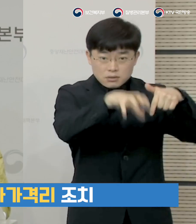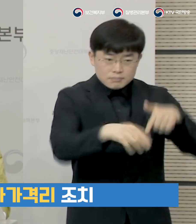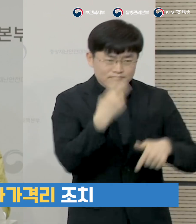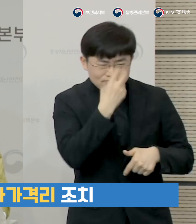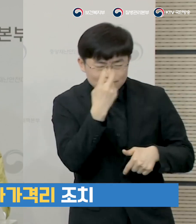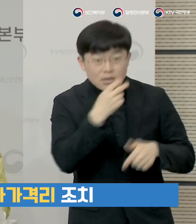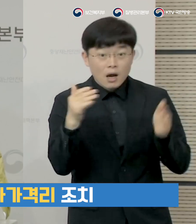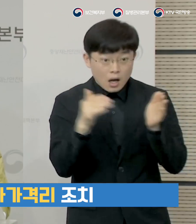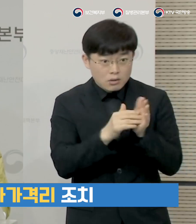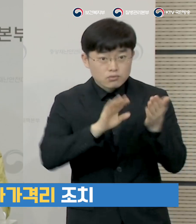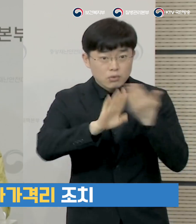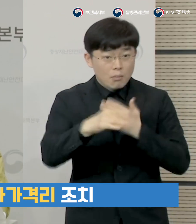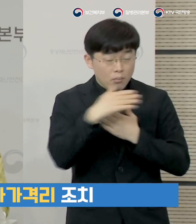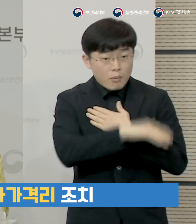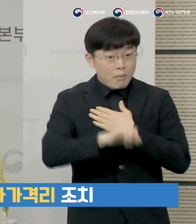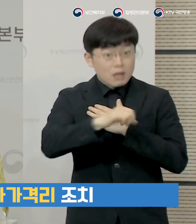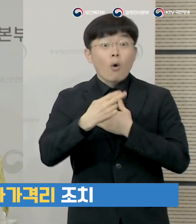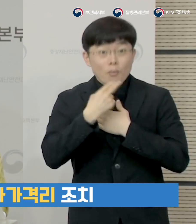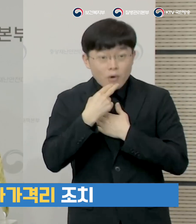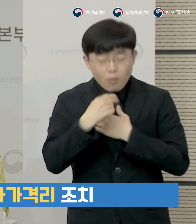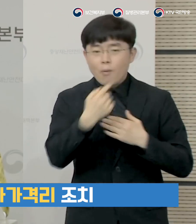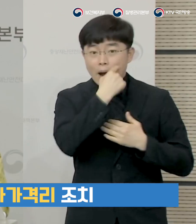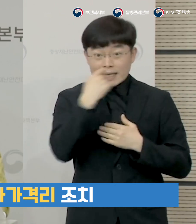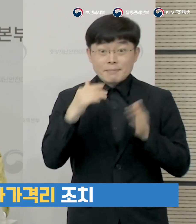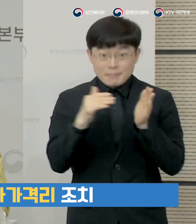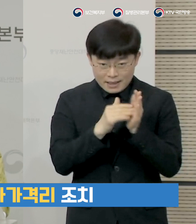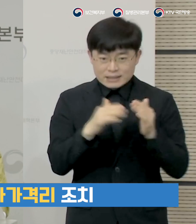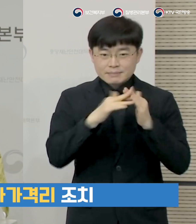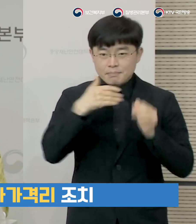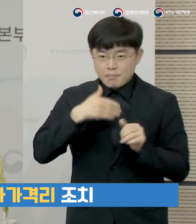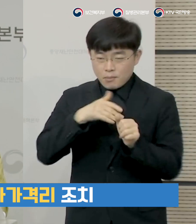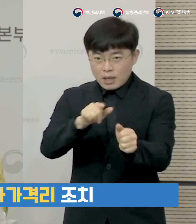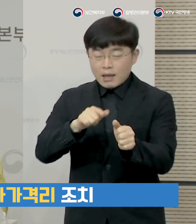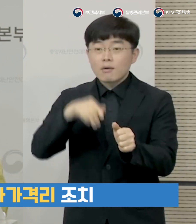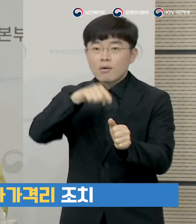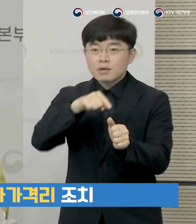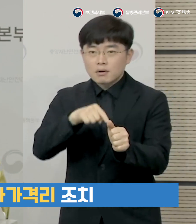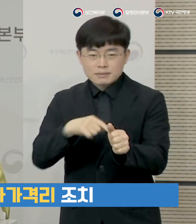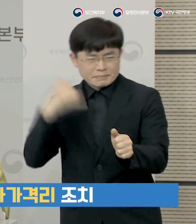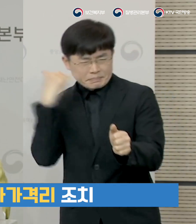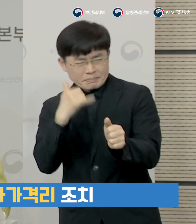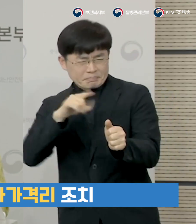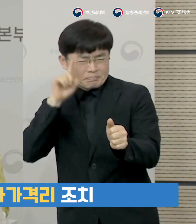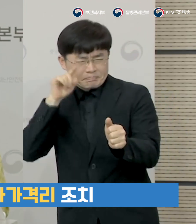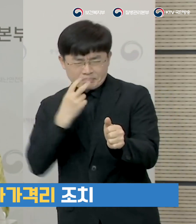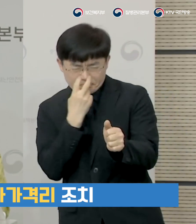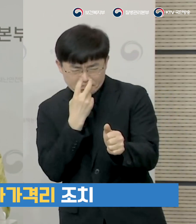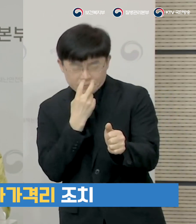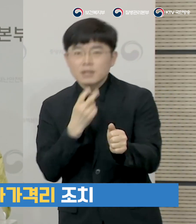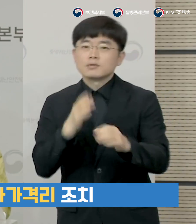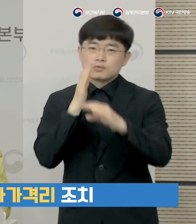귀가 조치하며 이후 매일 전화로 모니터링하는 강화된 능동 감시를 실시하게 됩니다.